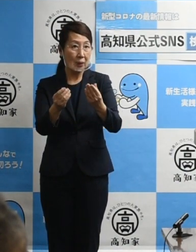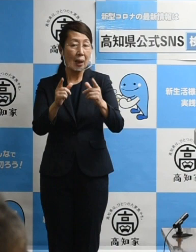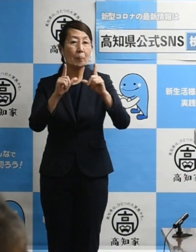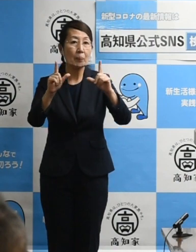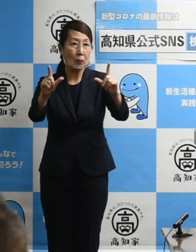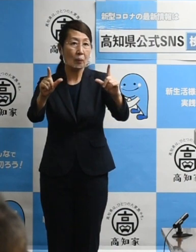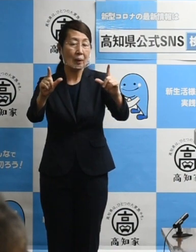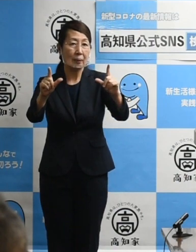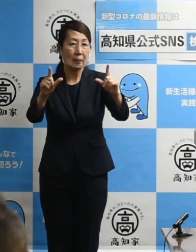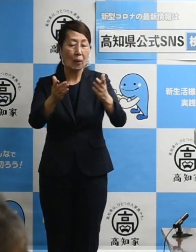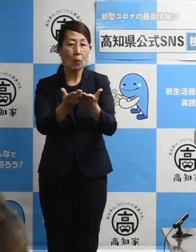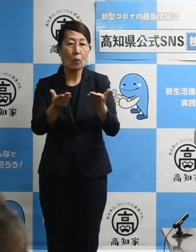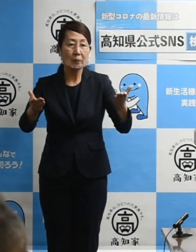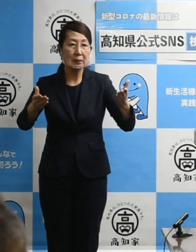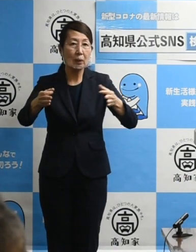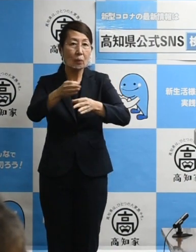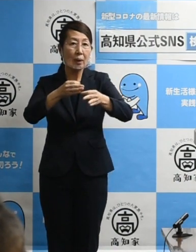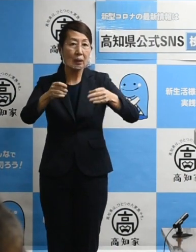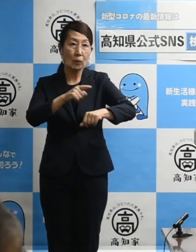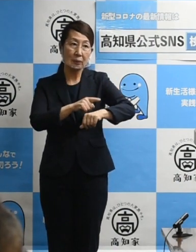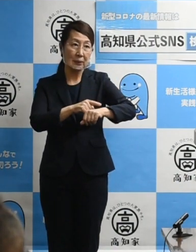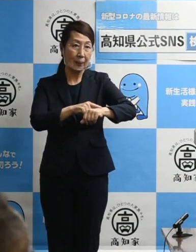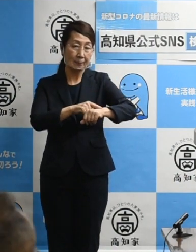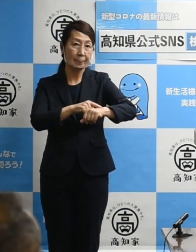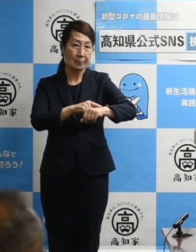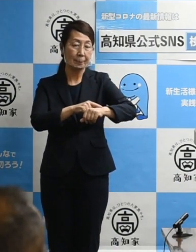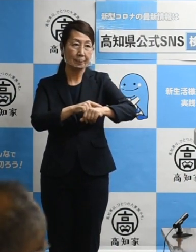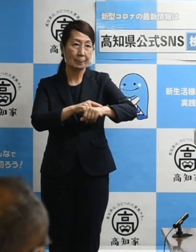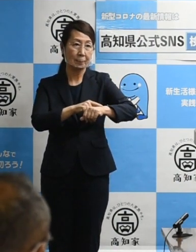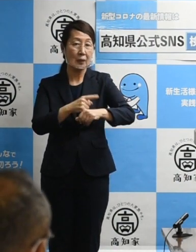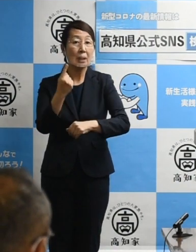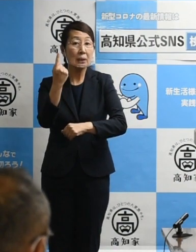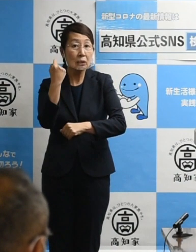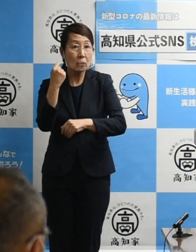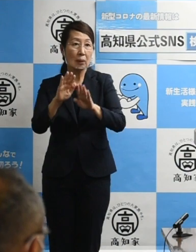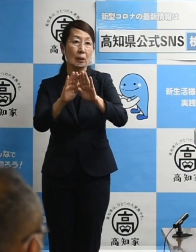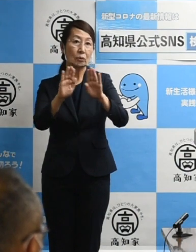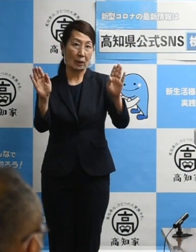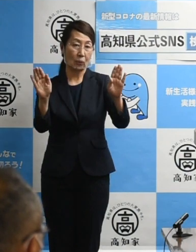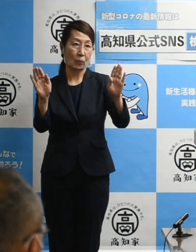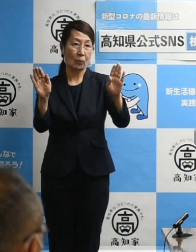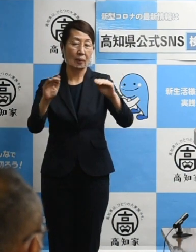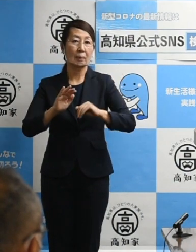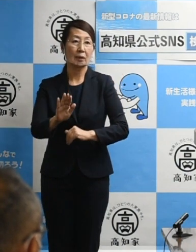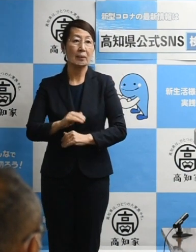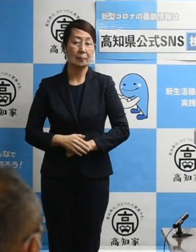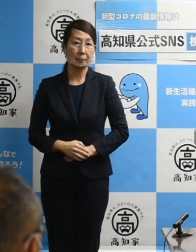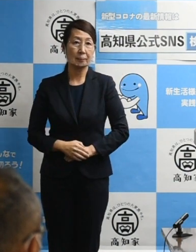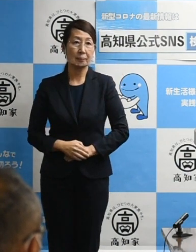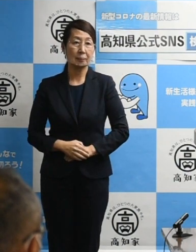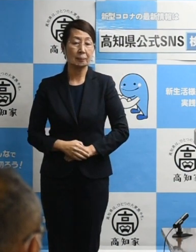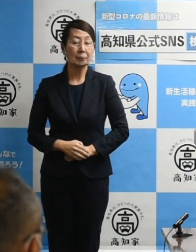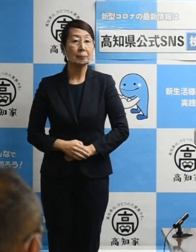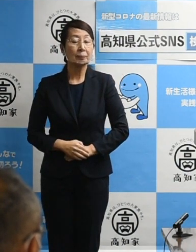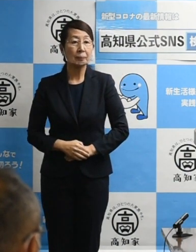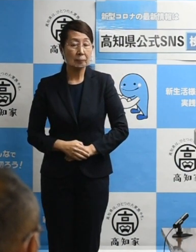いたしました営業時間短縮要請、飲食店等に対する要請が昨日から始まったところということであります。まあ、その意味